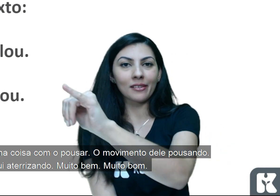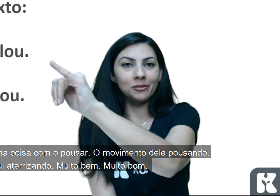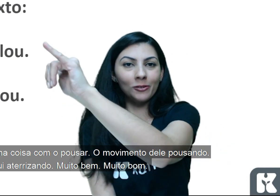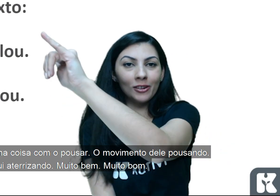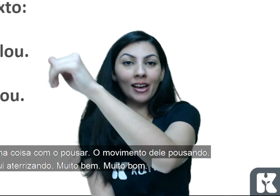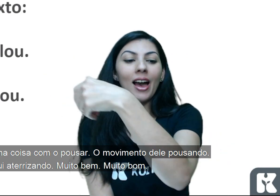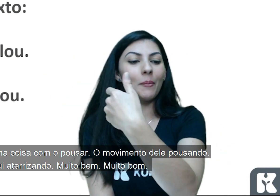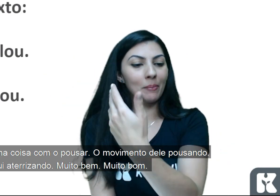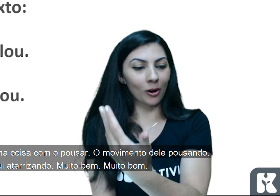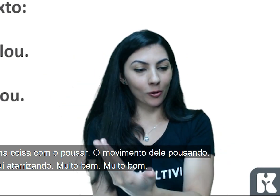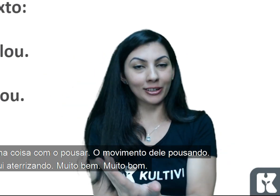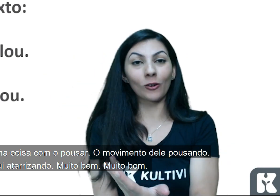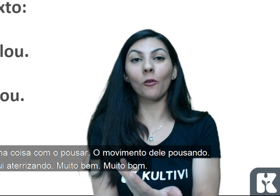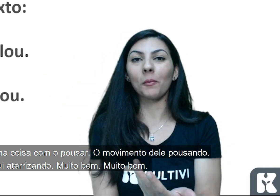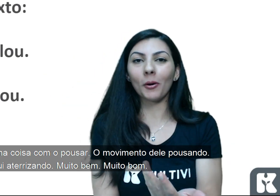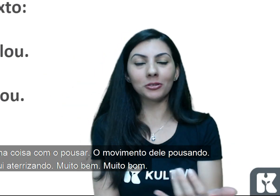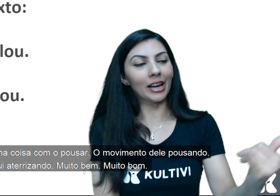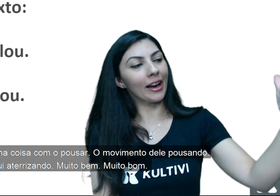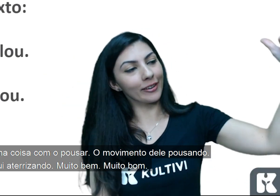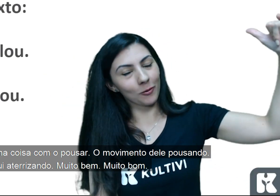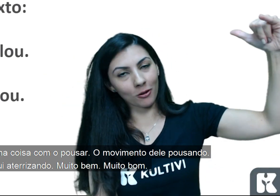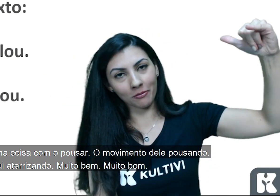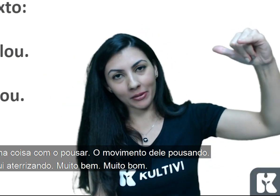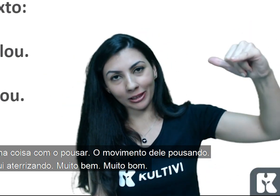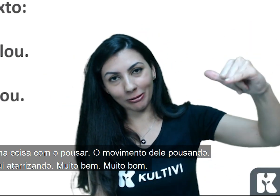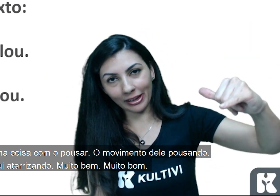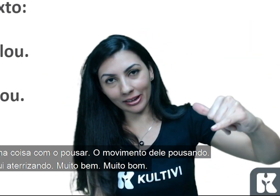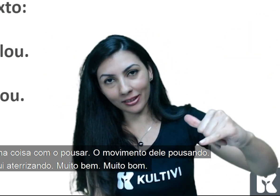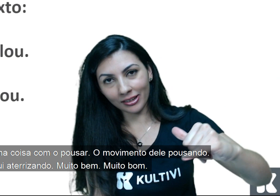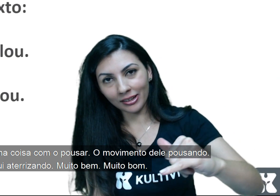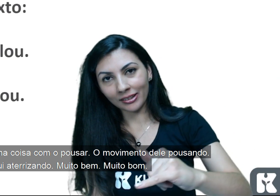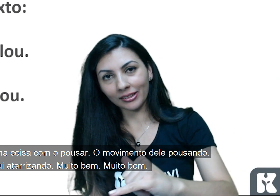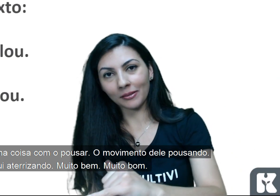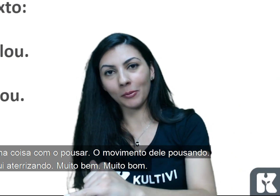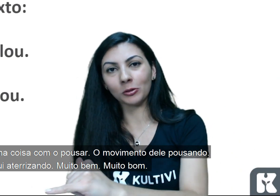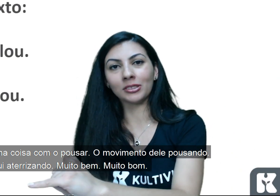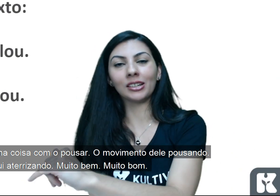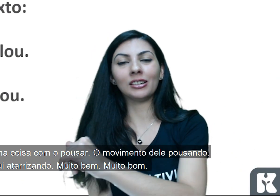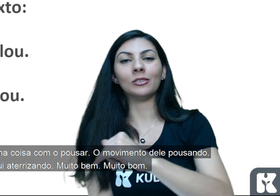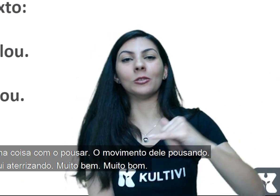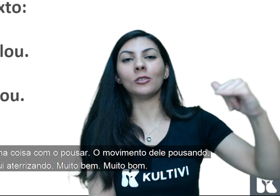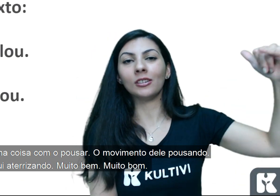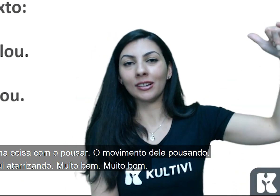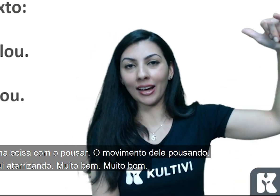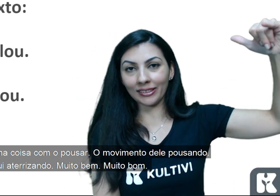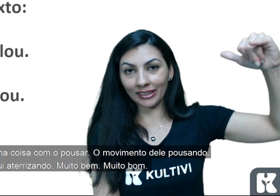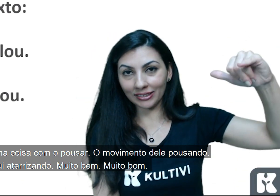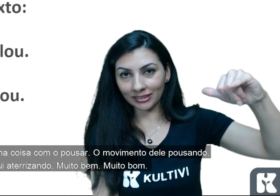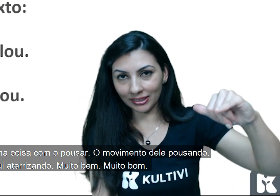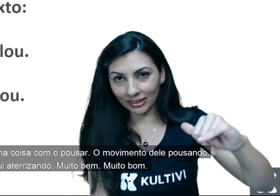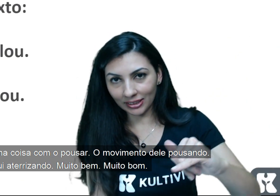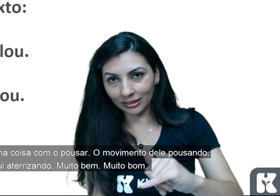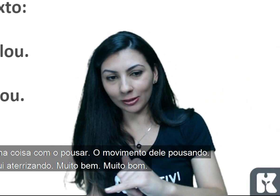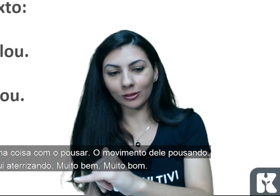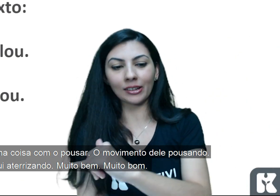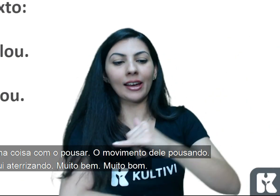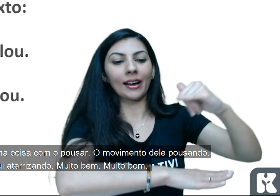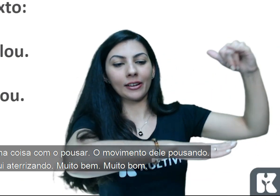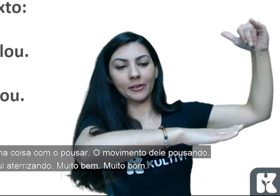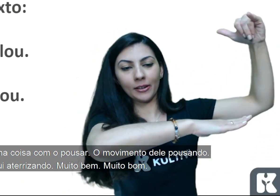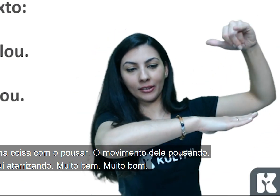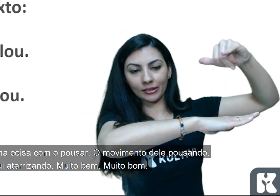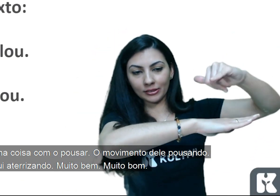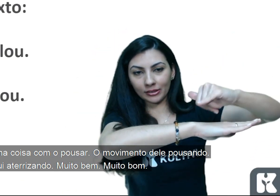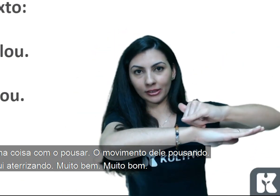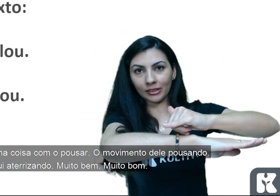movimento. A mesma coisa com o pousar. O movimento dele pousando, aterrissando, né?